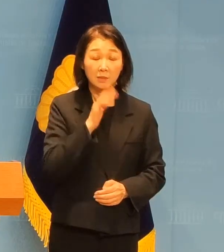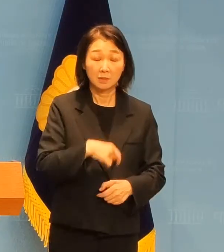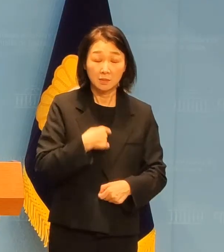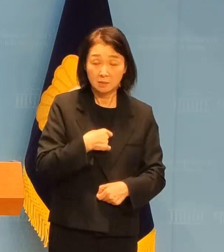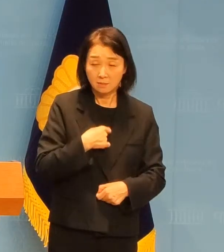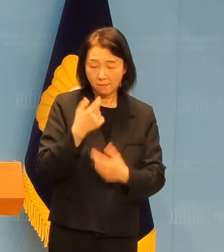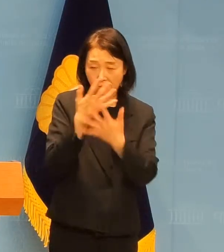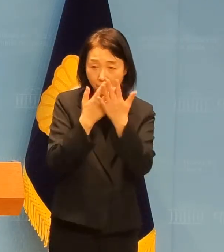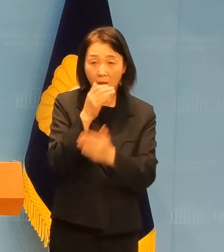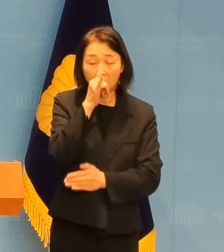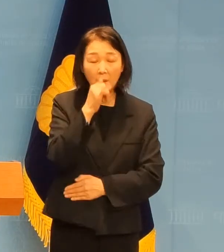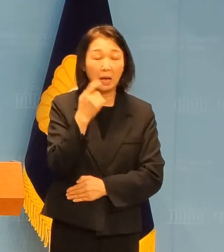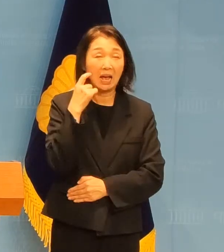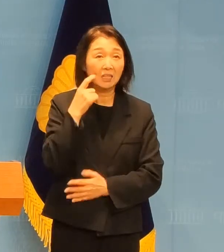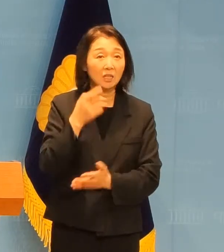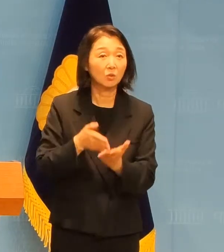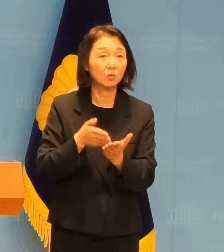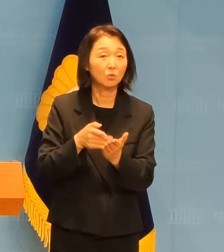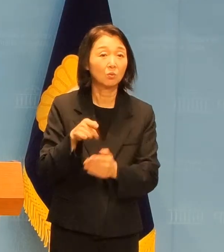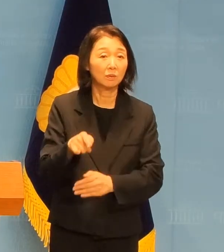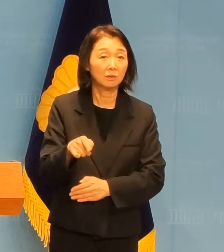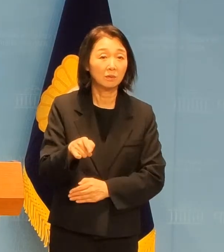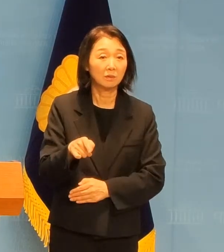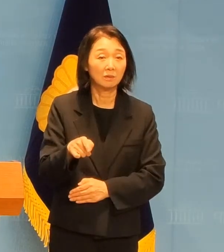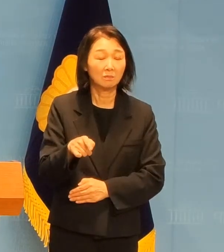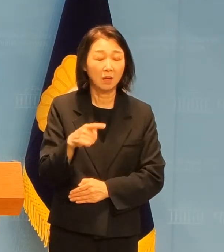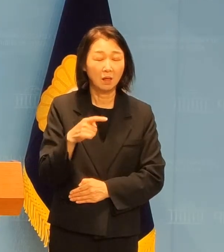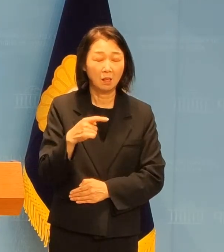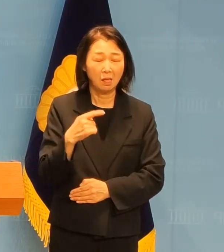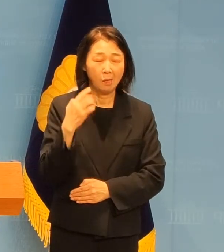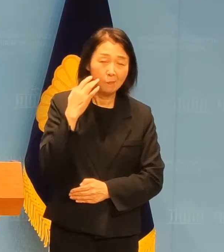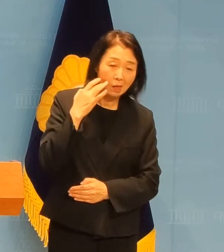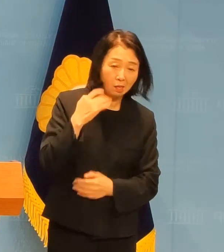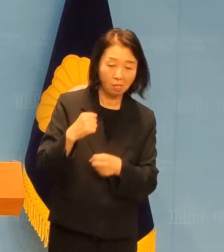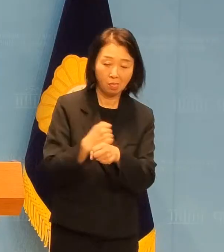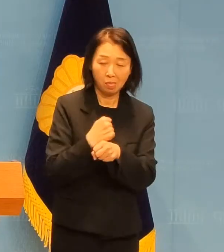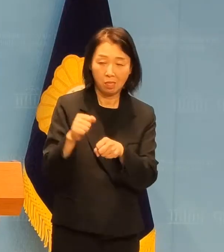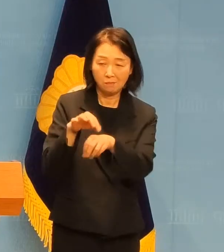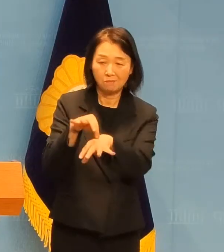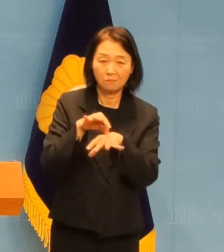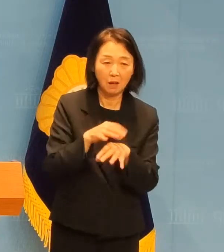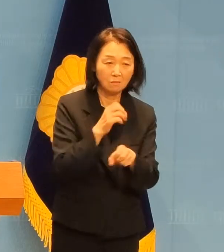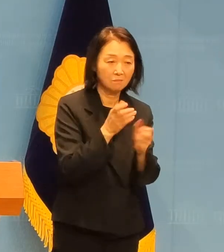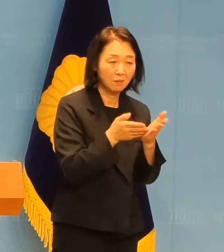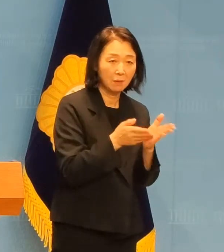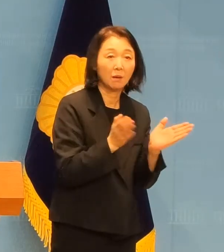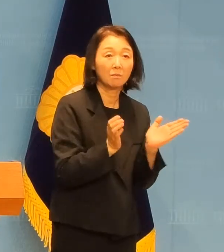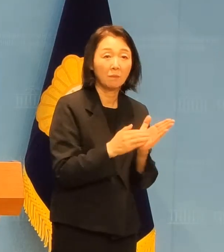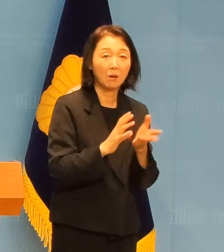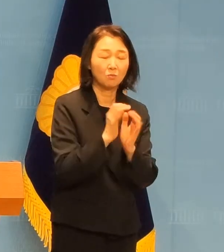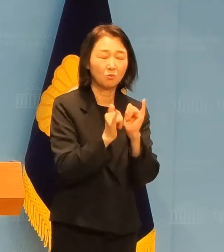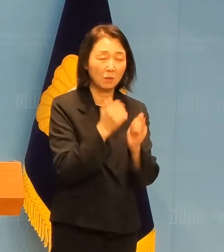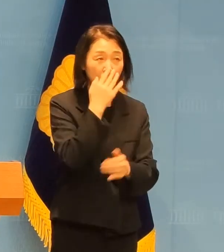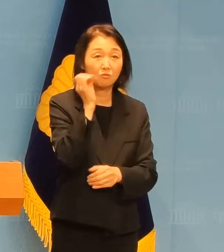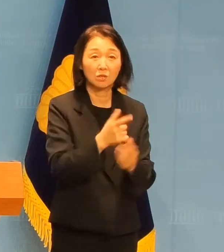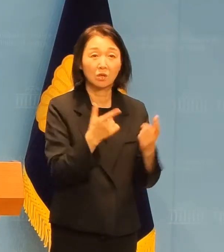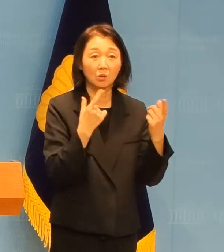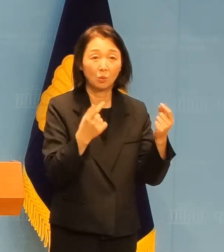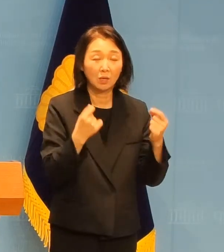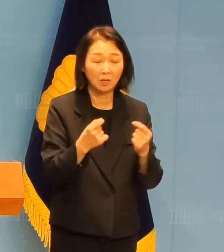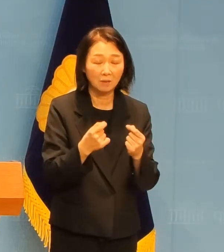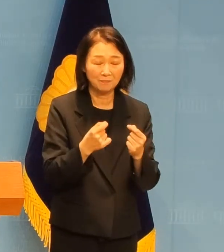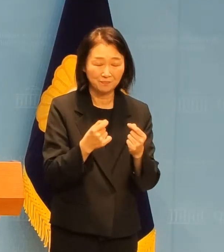불분명한 찌라시, 가짜뉴스, 괴담을 퍼나르며 국민을 호도하고 면책특권 뒤에